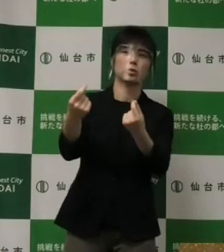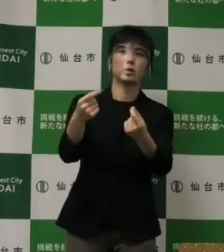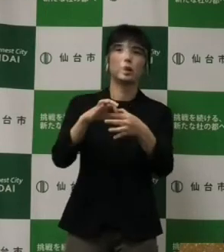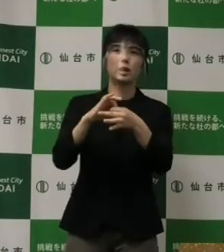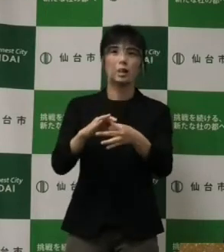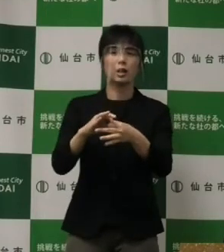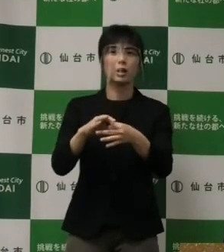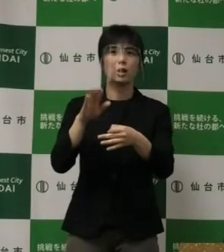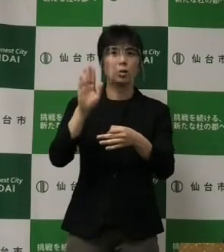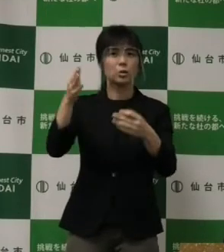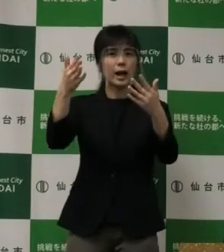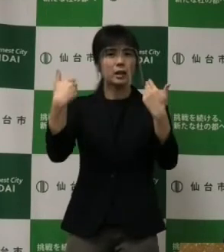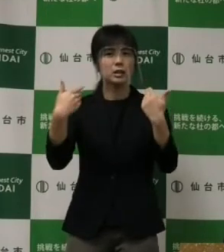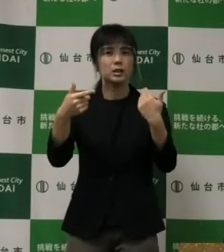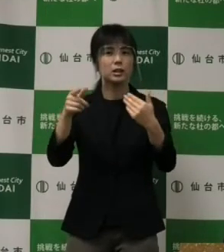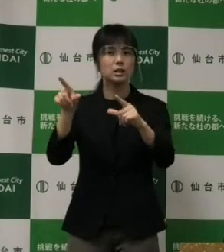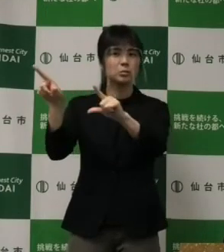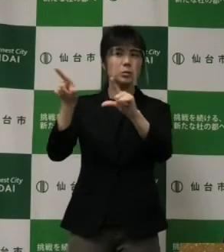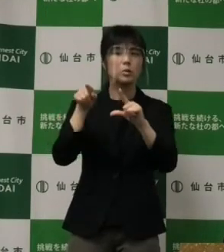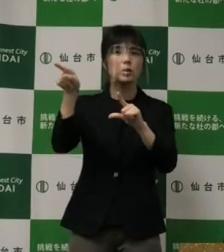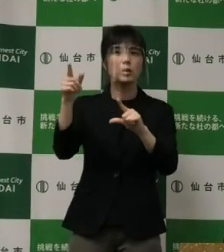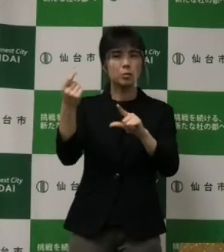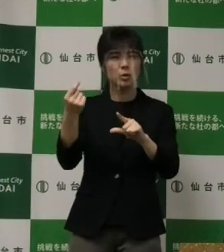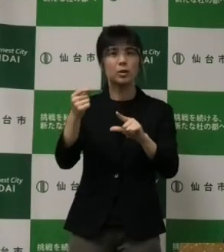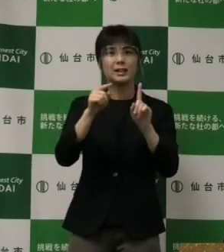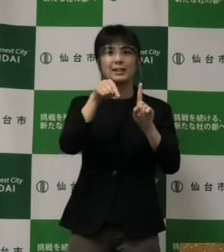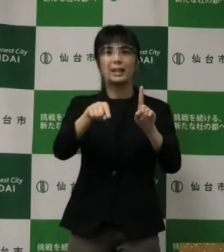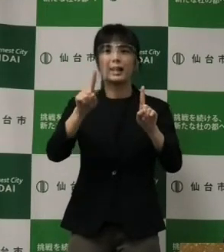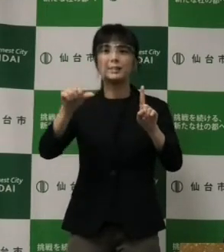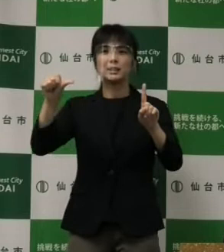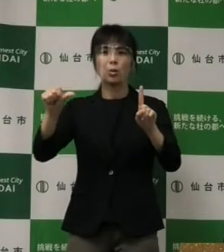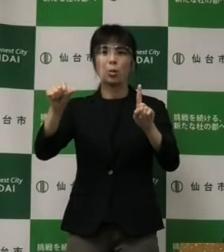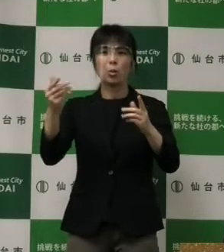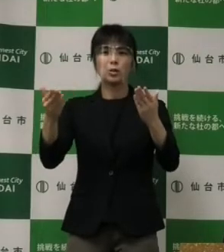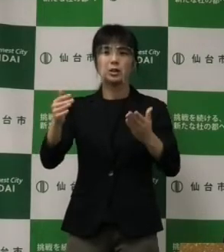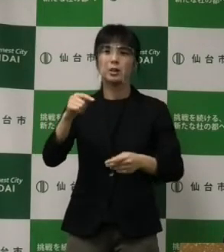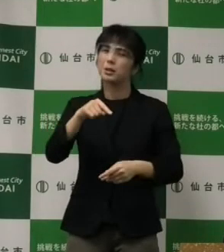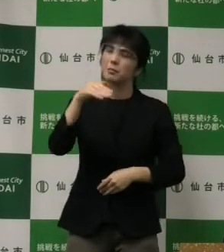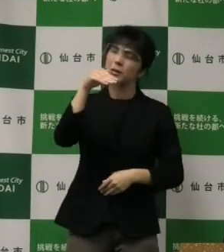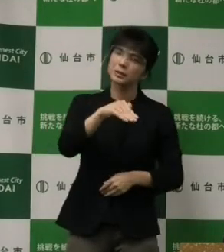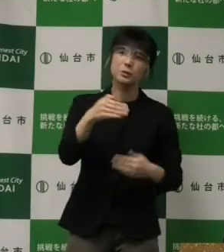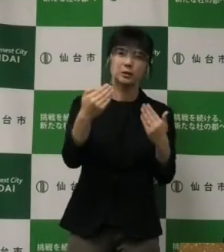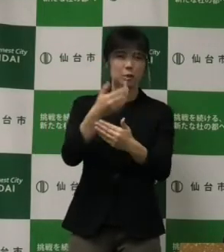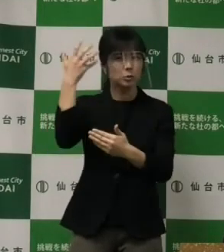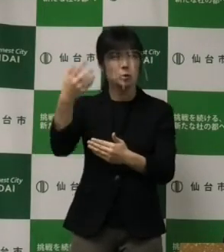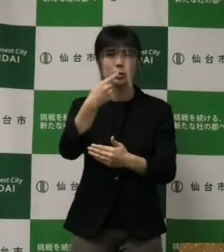数字が小さいんだろうというふうに想像というか推測をしているところです。やはり